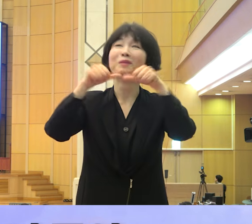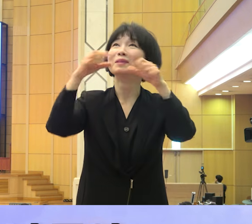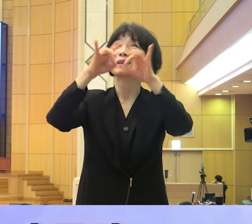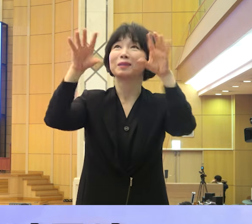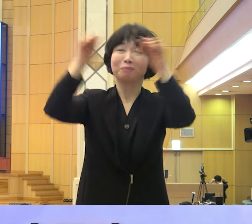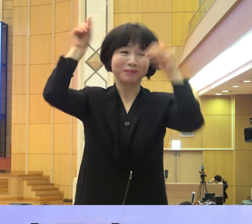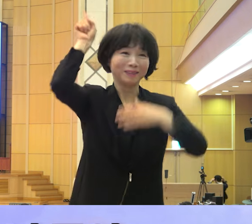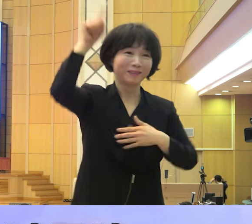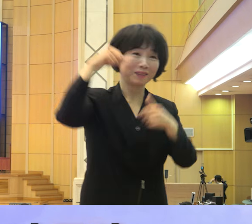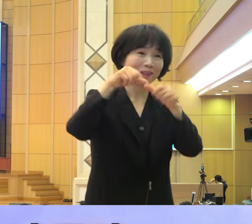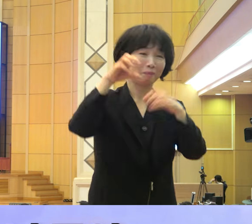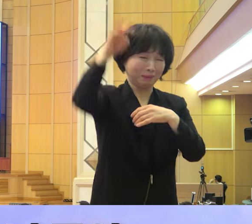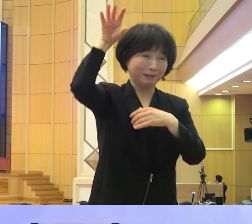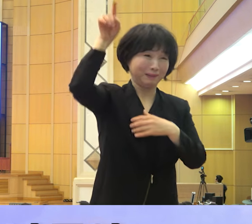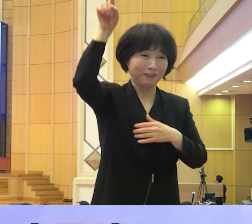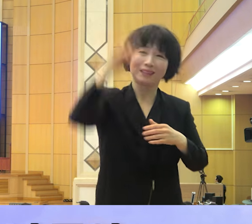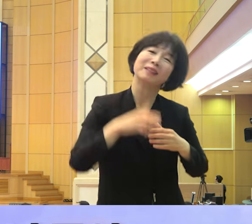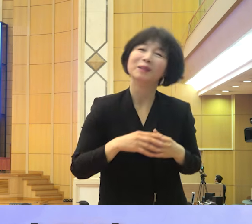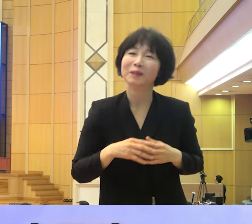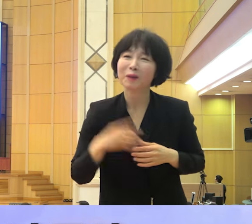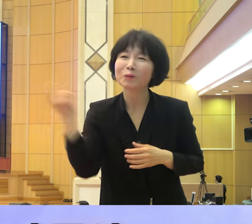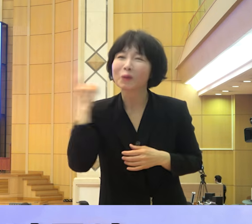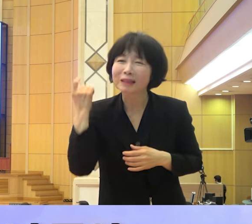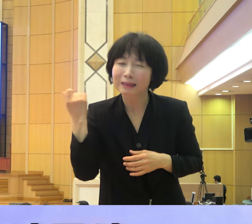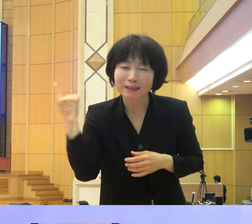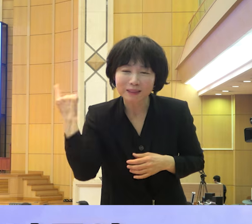전기 담아 나갔어.